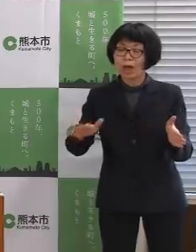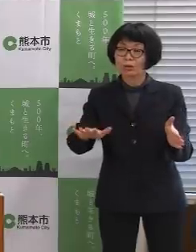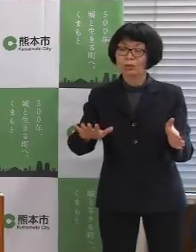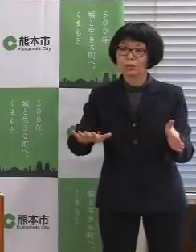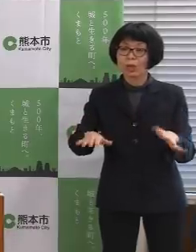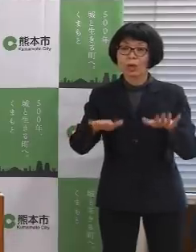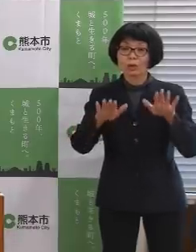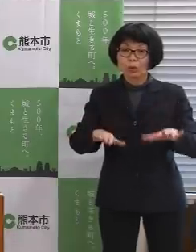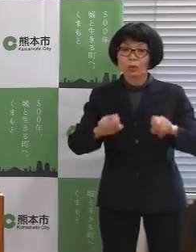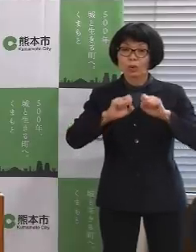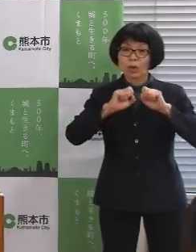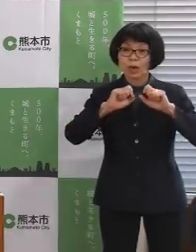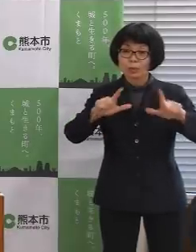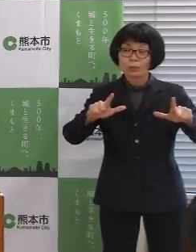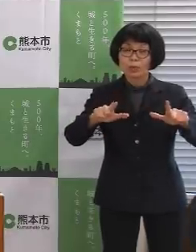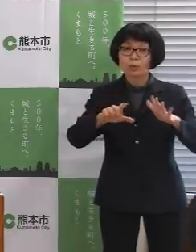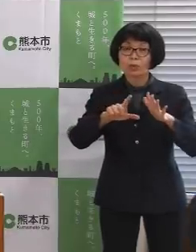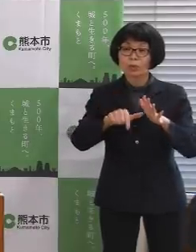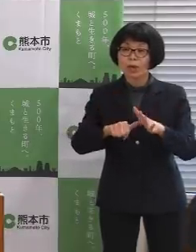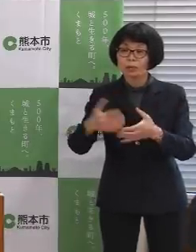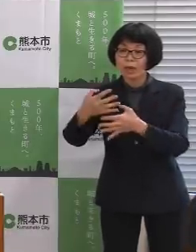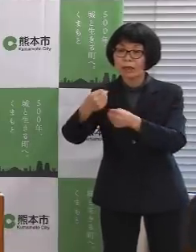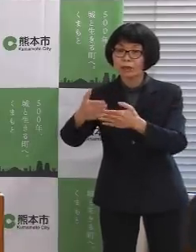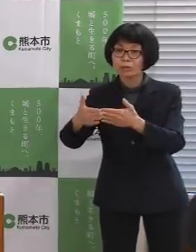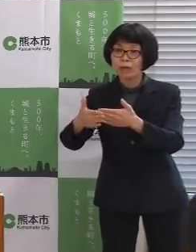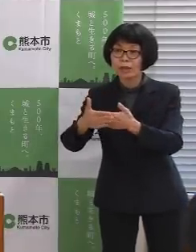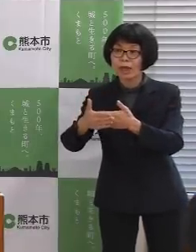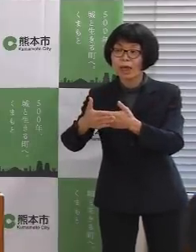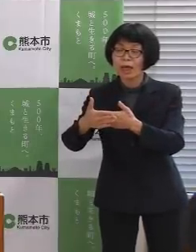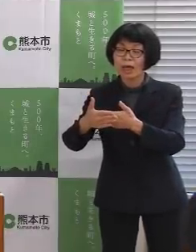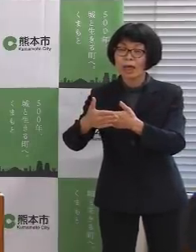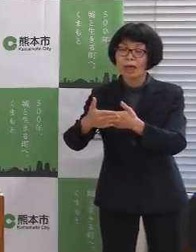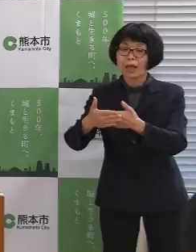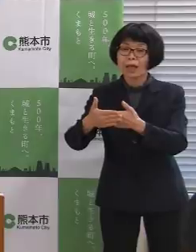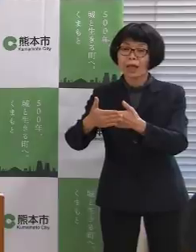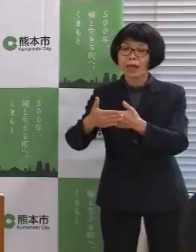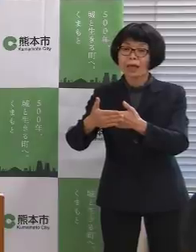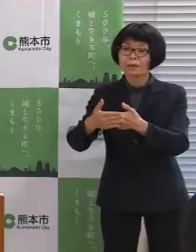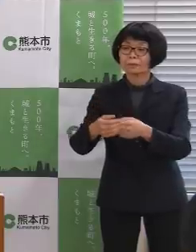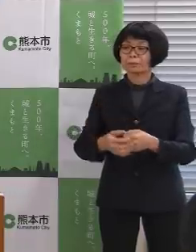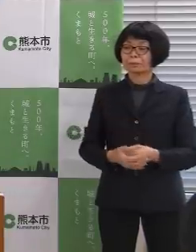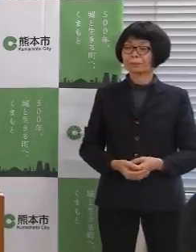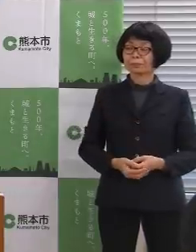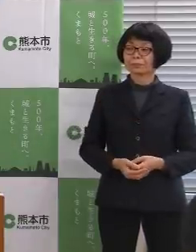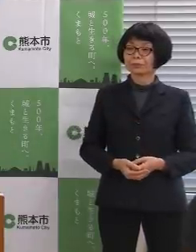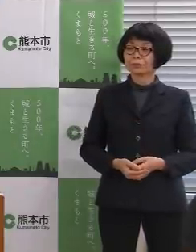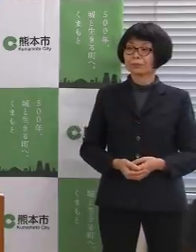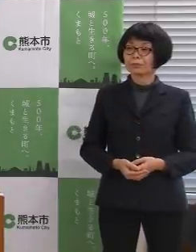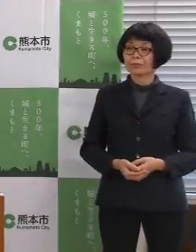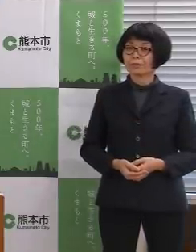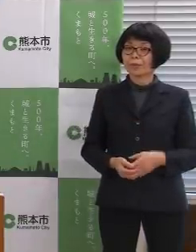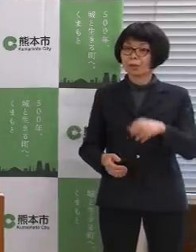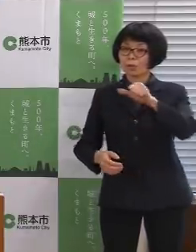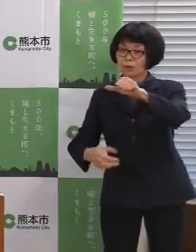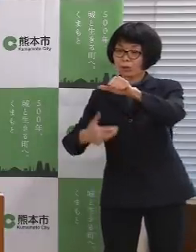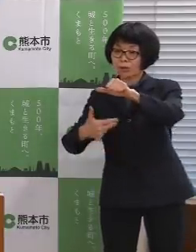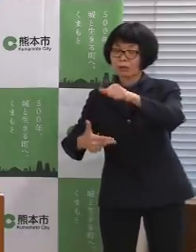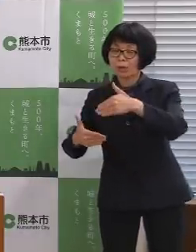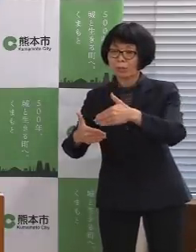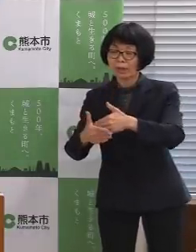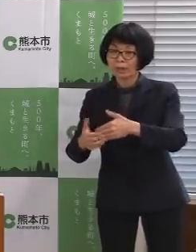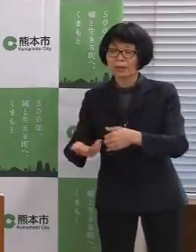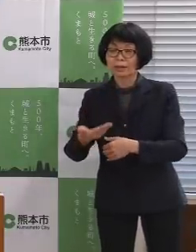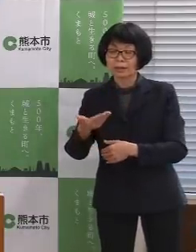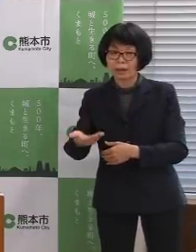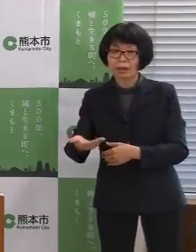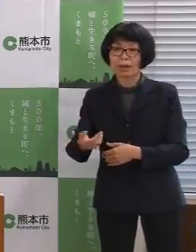の発表分っていうのはいつまでがこの今回の発表分になるのかっていうのは何日までっていうか、はい、 そうですね、